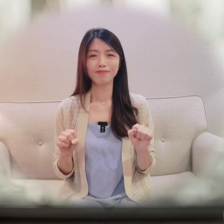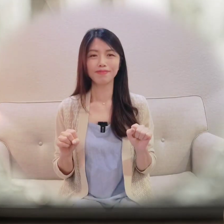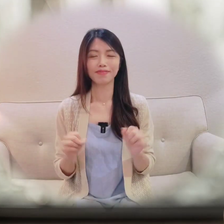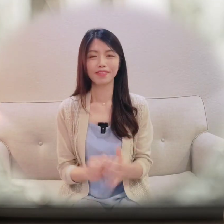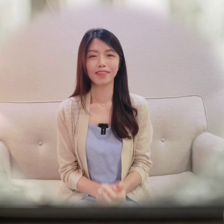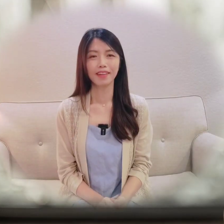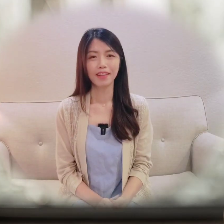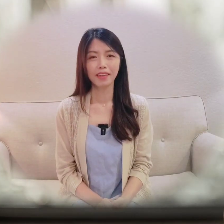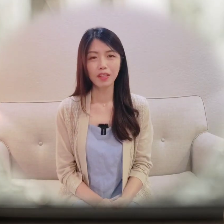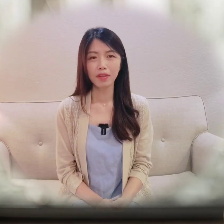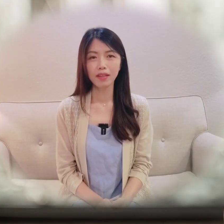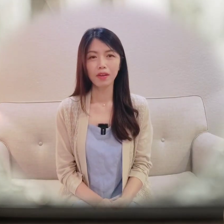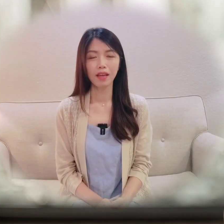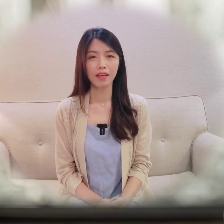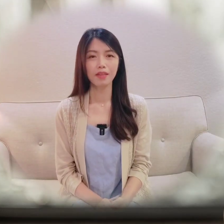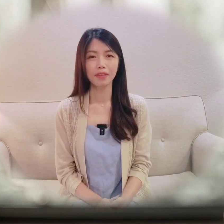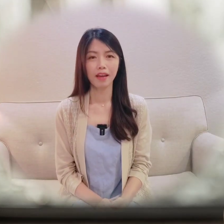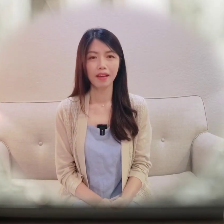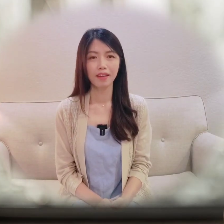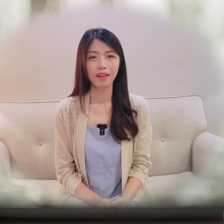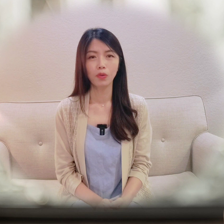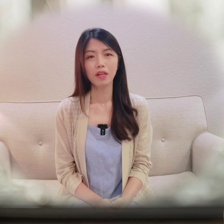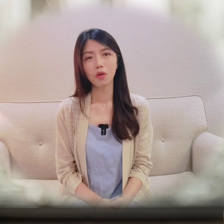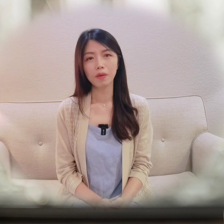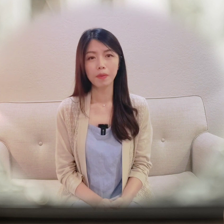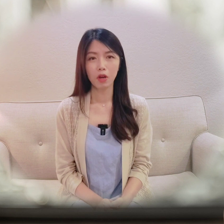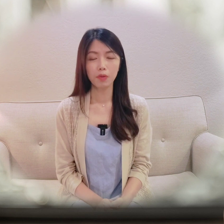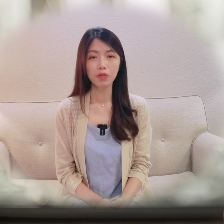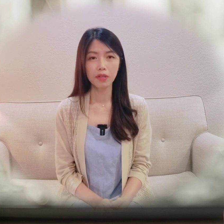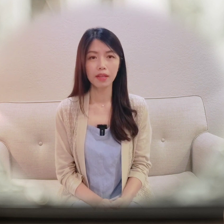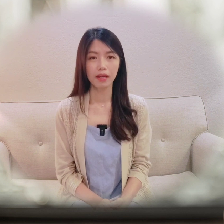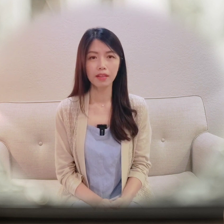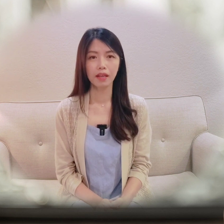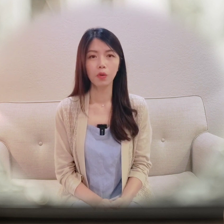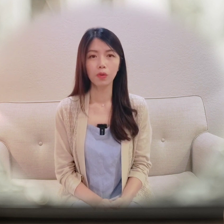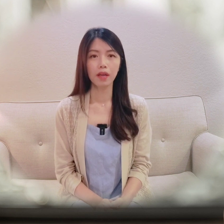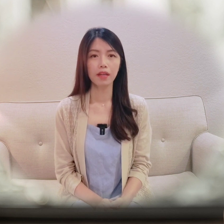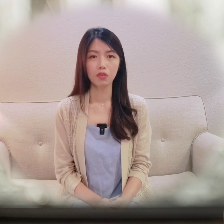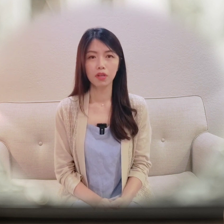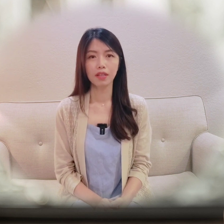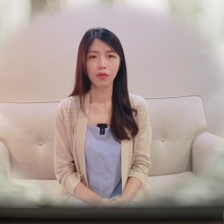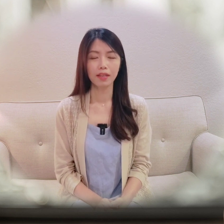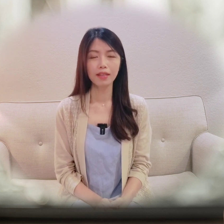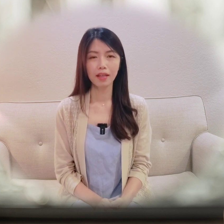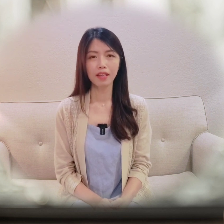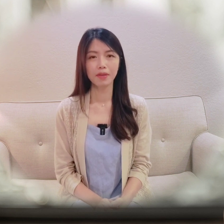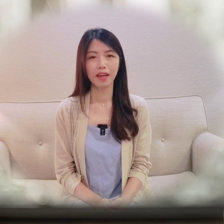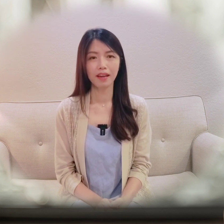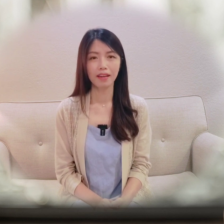안녕하세요. 아티조아 채널의 다이앤입니다. 오늘 저와 함께 배워볼 수어 찬양은 온 땅의 주인이라고